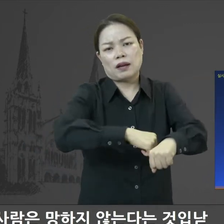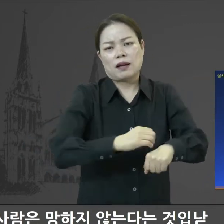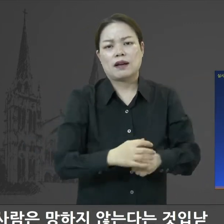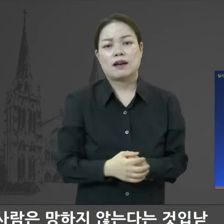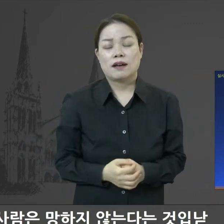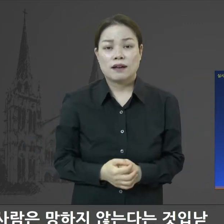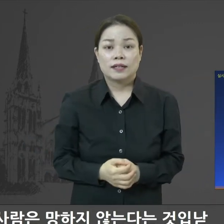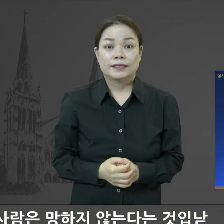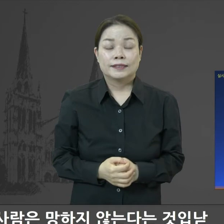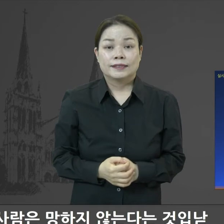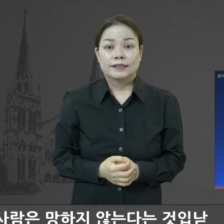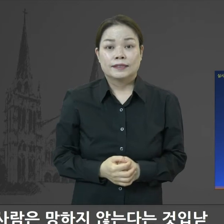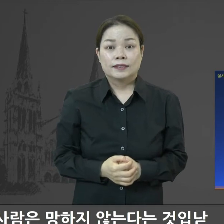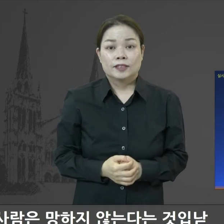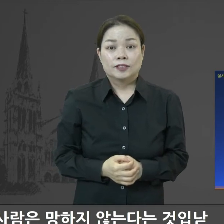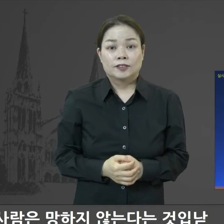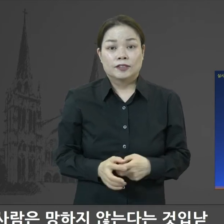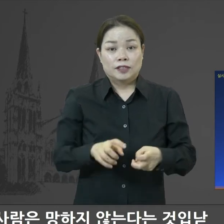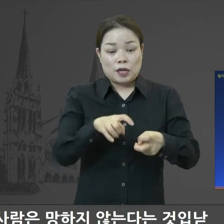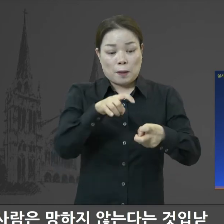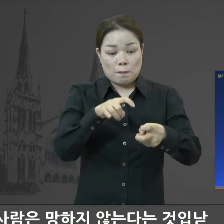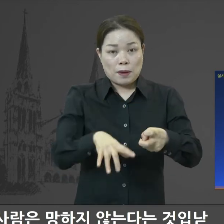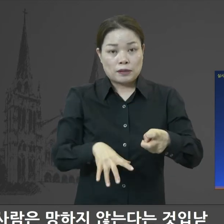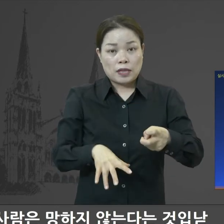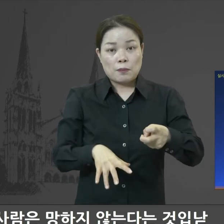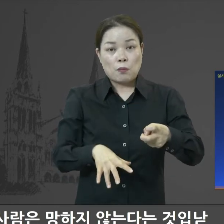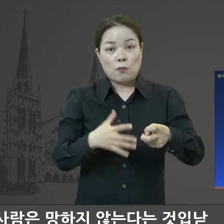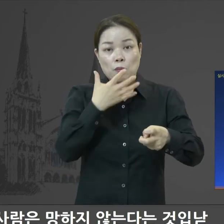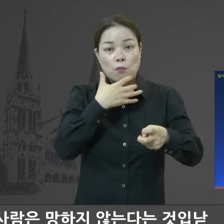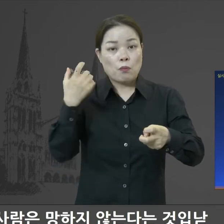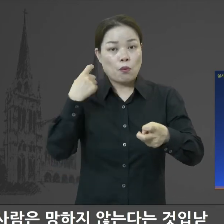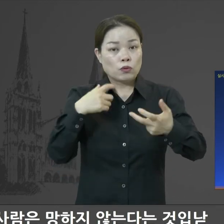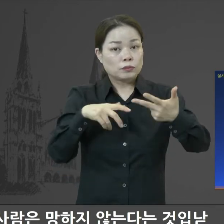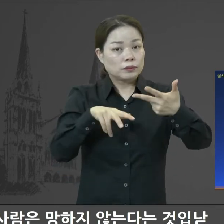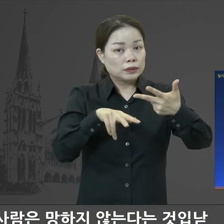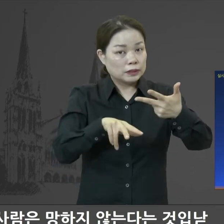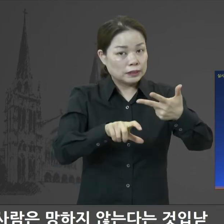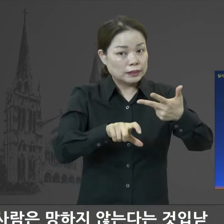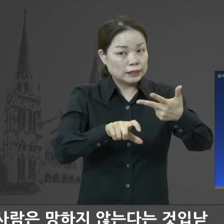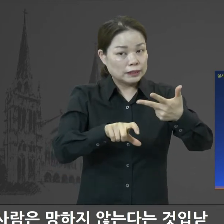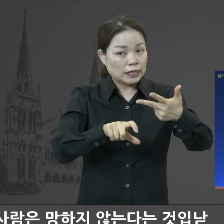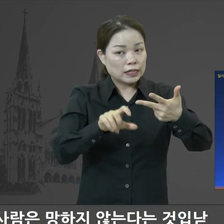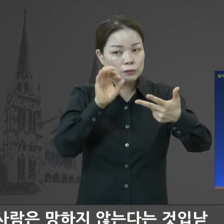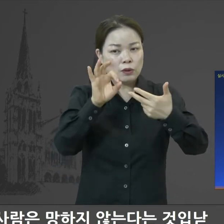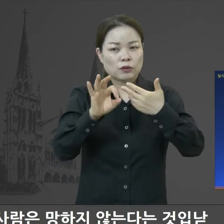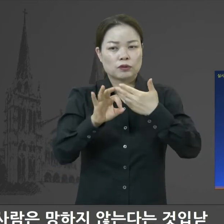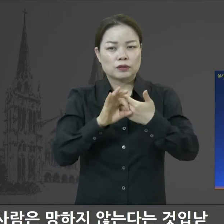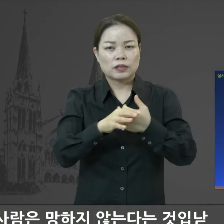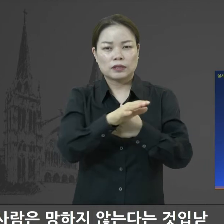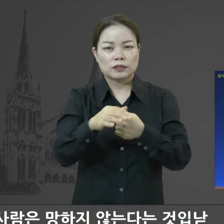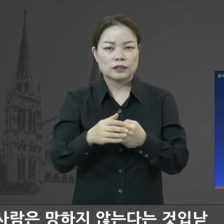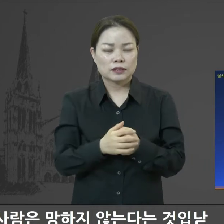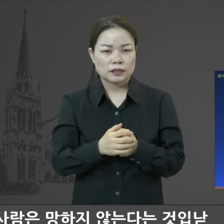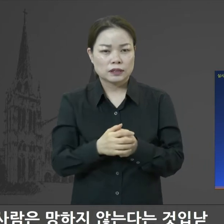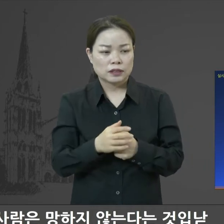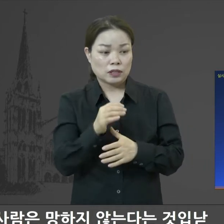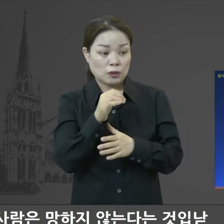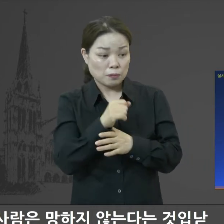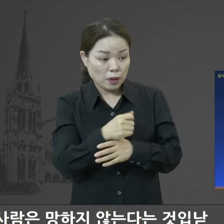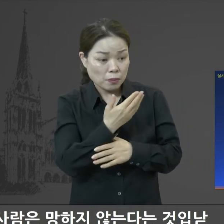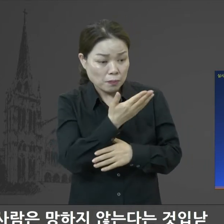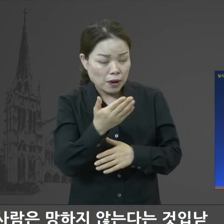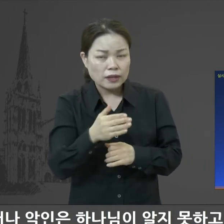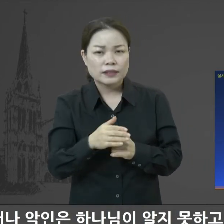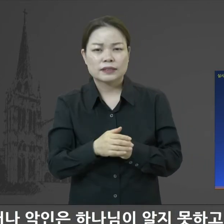것입니다. 여러분 마태복음 7장 20절에 보면요, 우리 예수님께서 열매로 그들을 알 것이다 이렇게 말씀하세요.